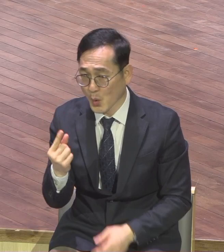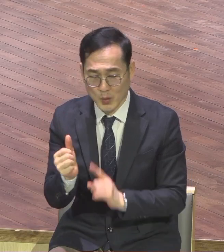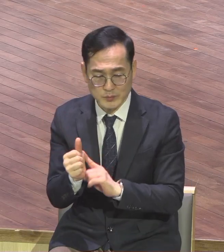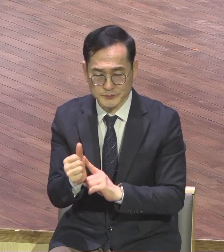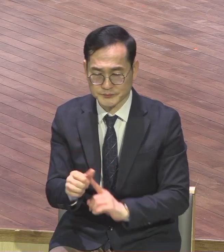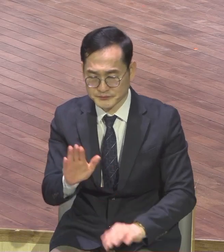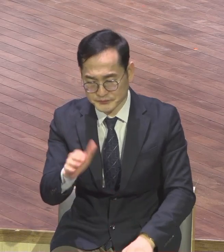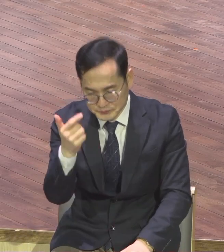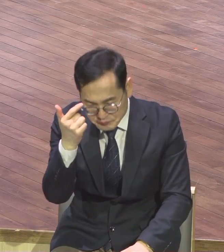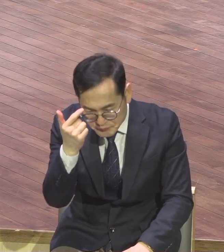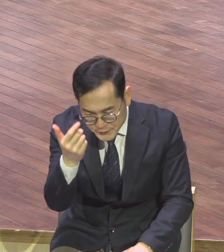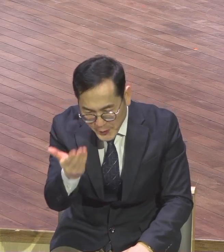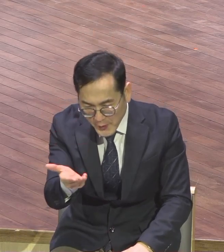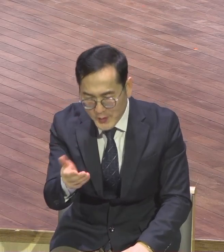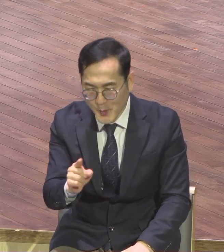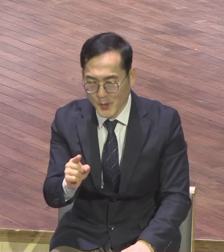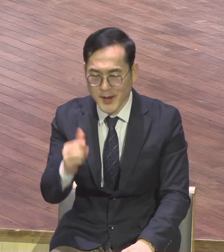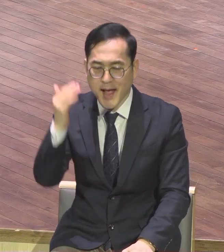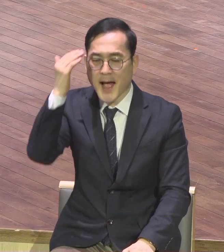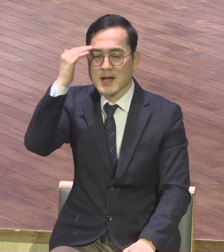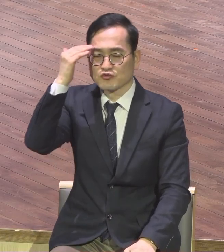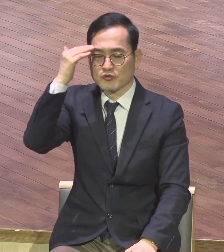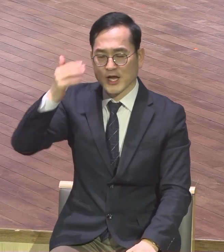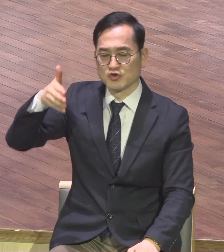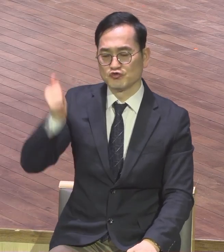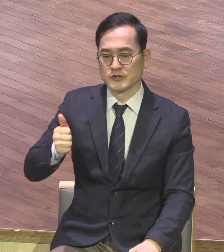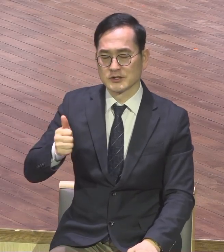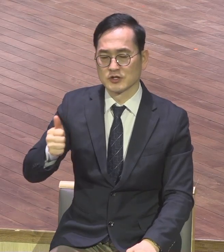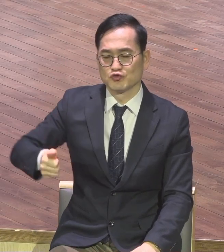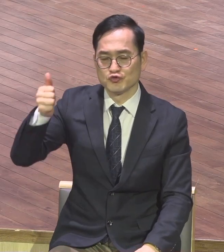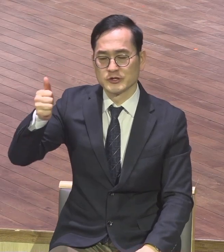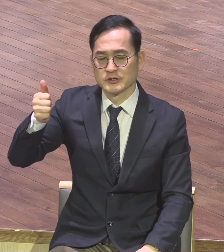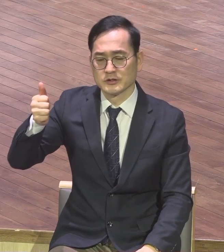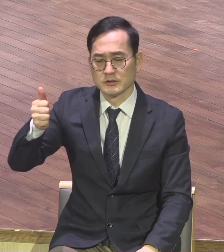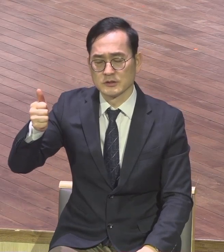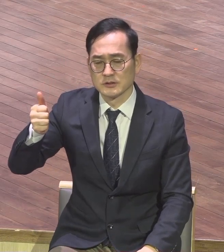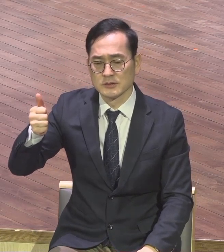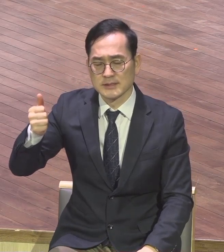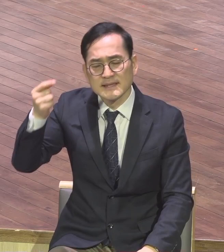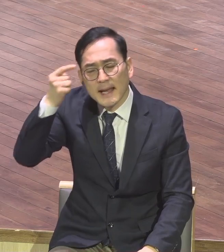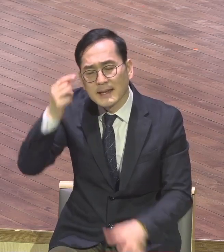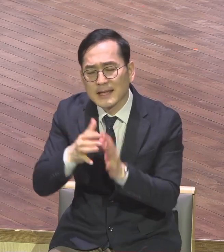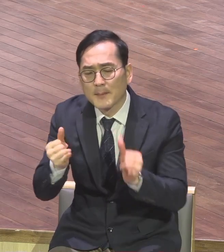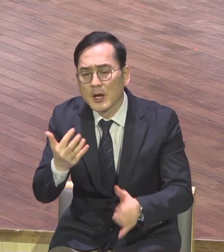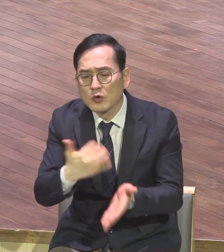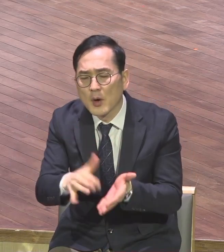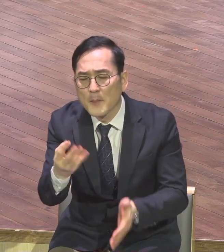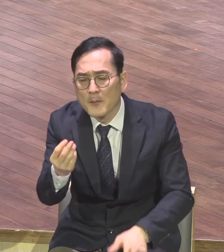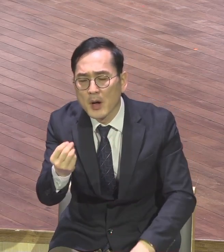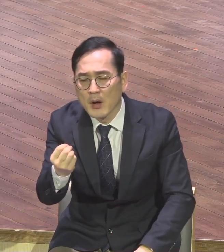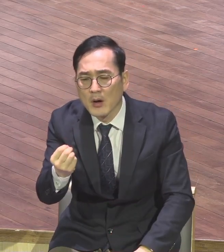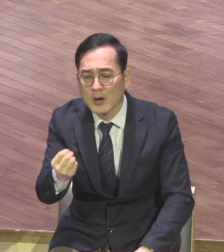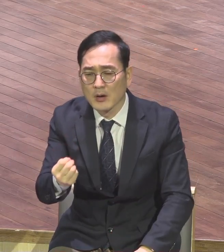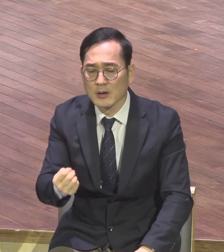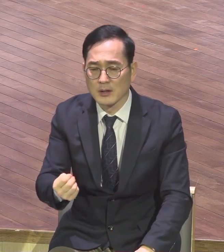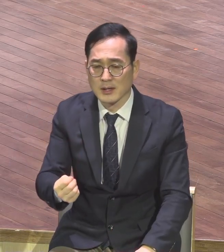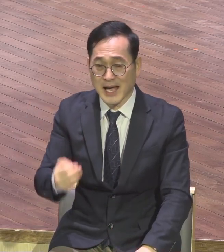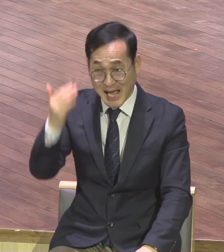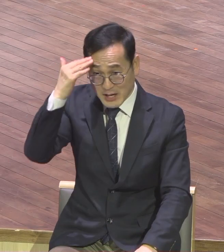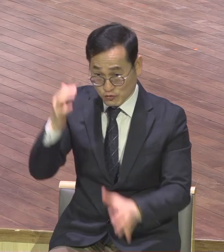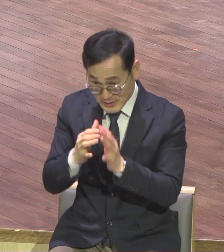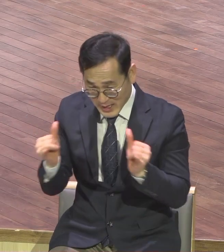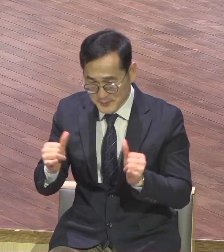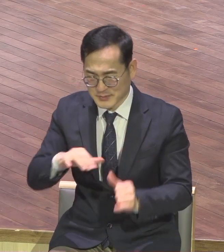문논이 우리 대한의 주인이 되는 이가 몇 명이나 됩니까? 대한 사람은 모두가 대한의 주인인데